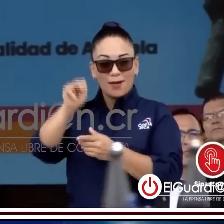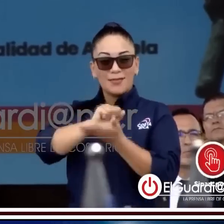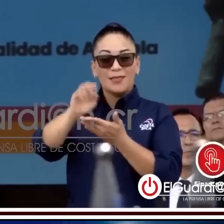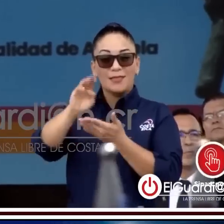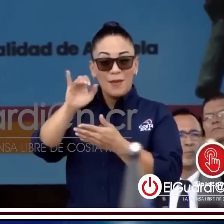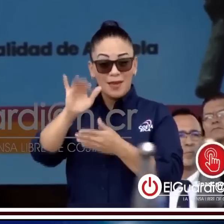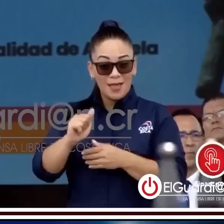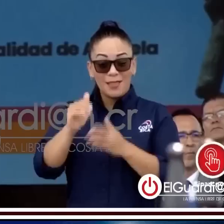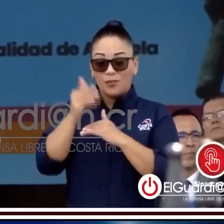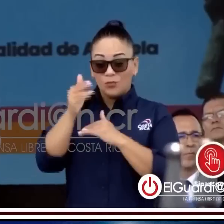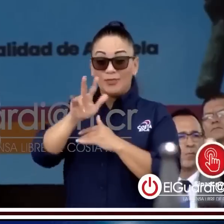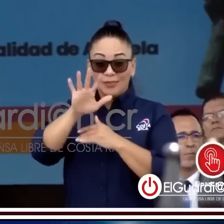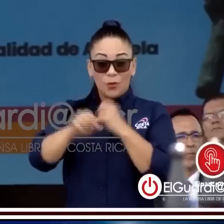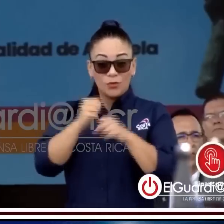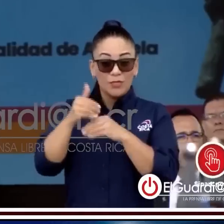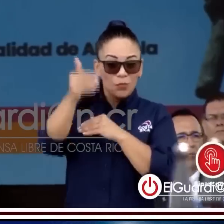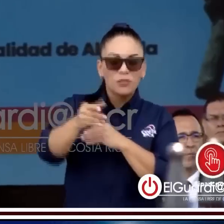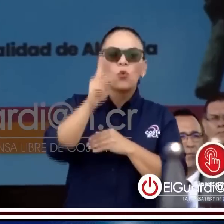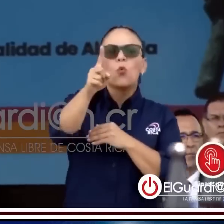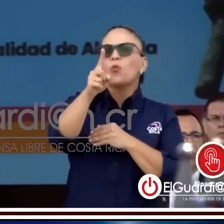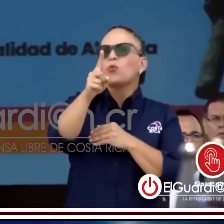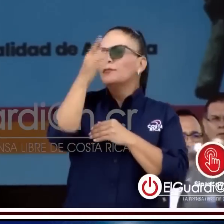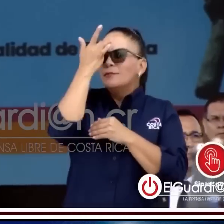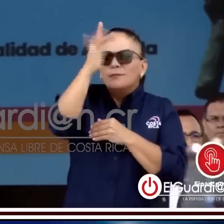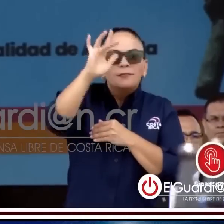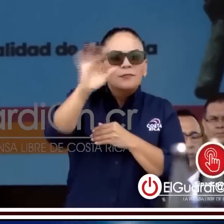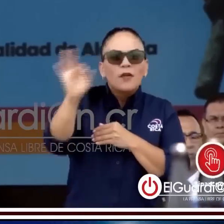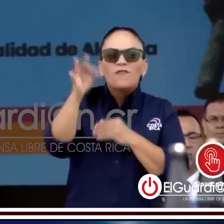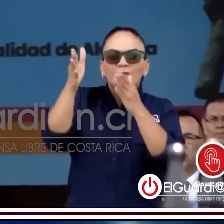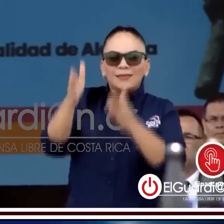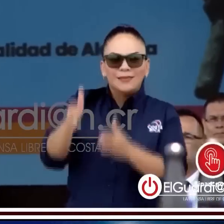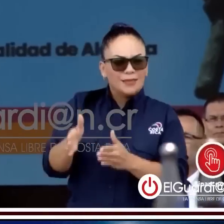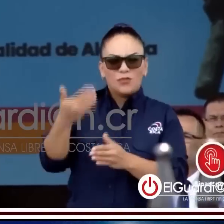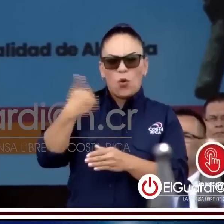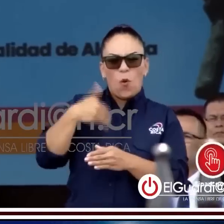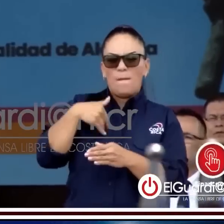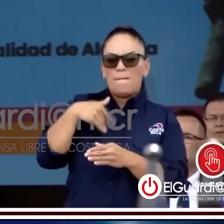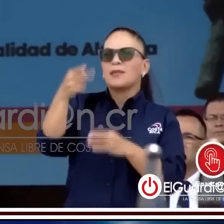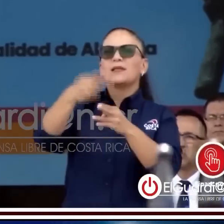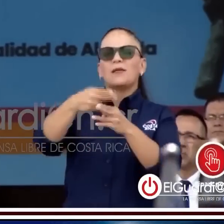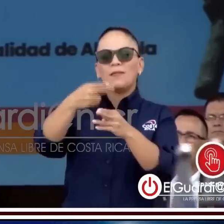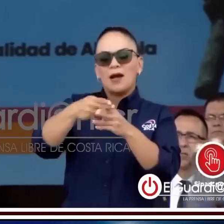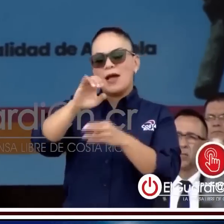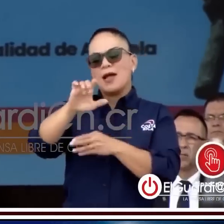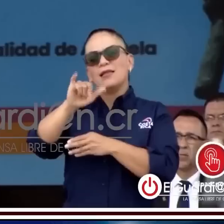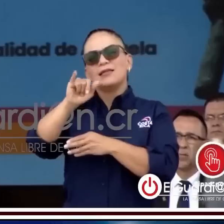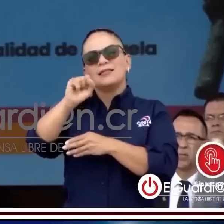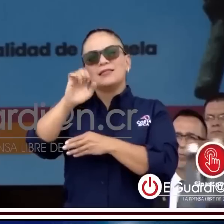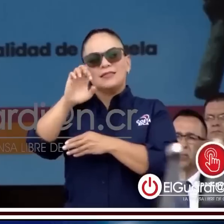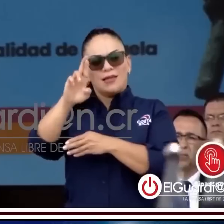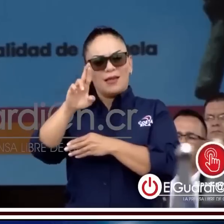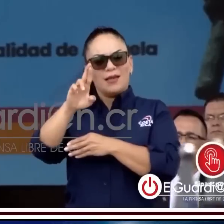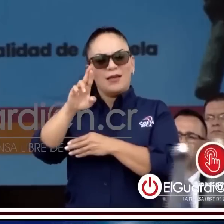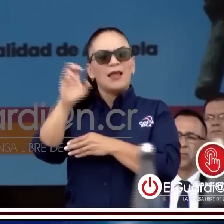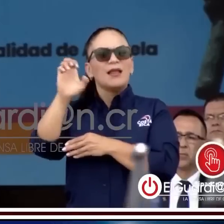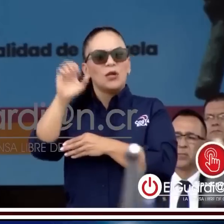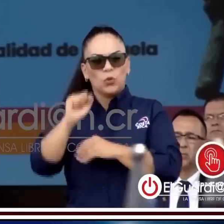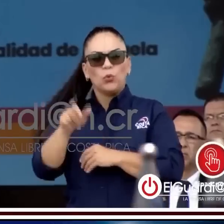un famoso intelectual francés, un señor que se llamaba Élisée Reclus,